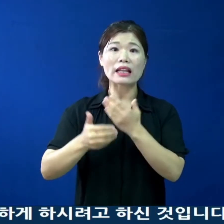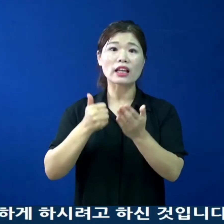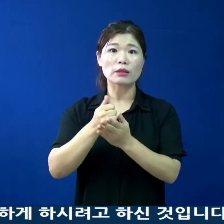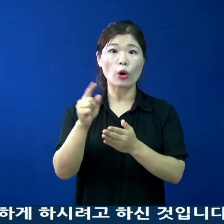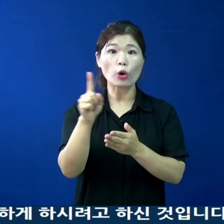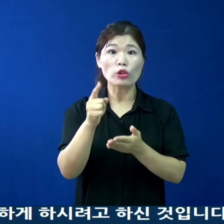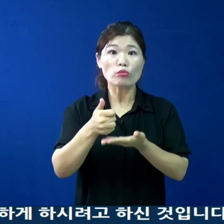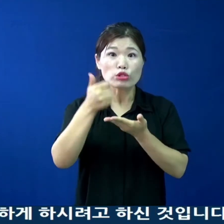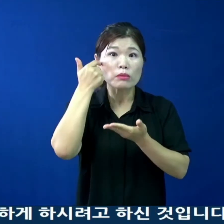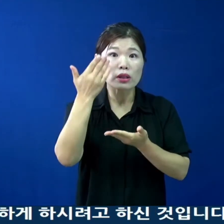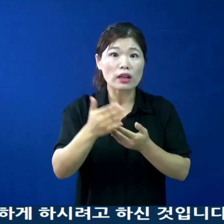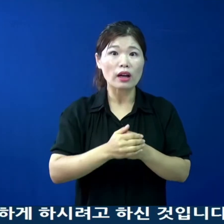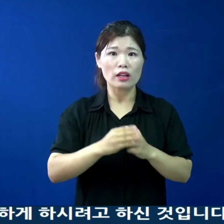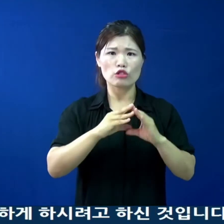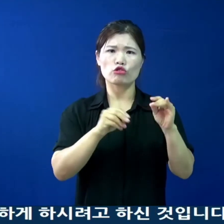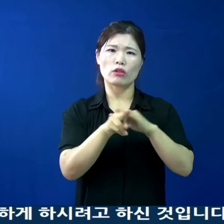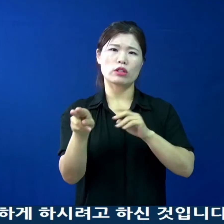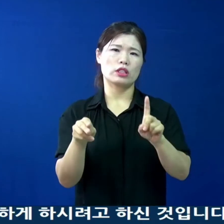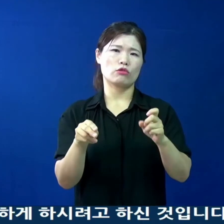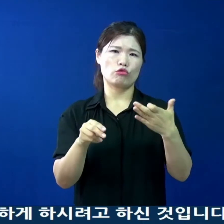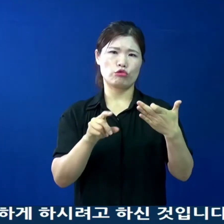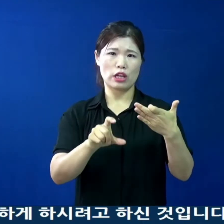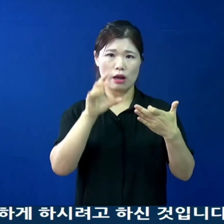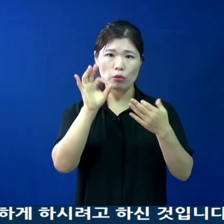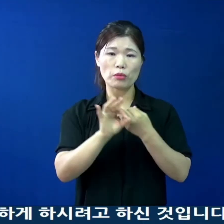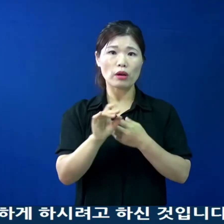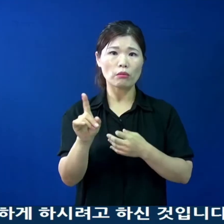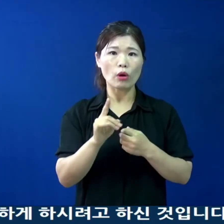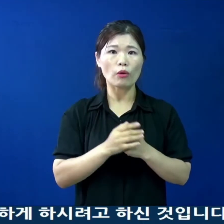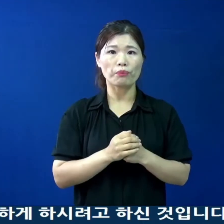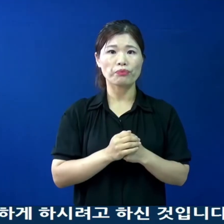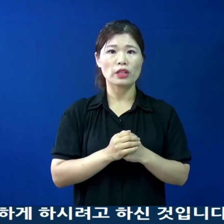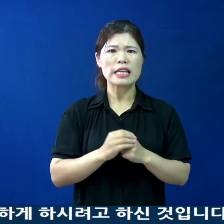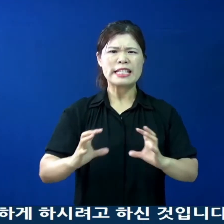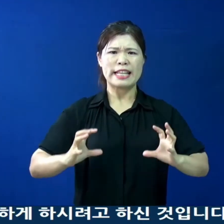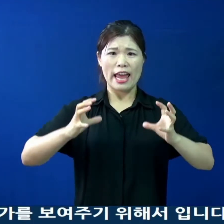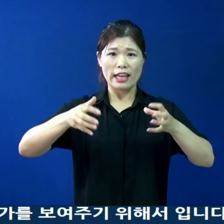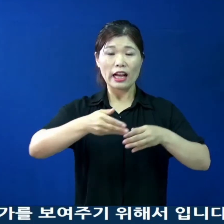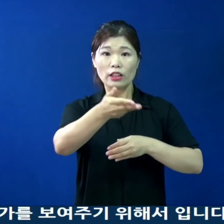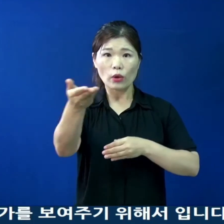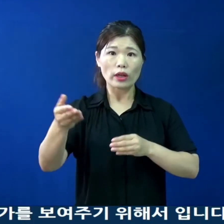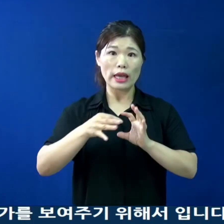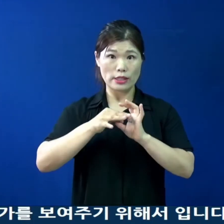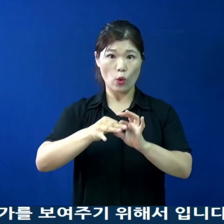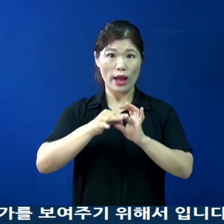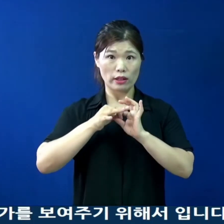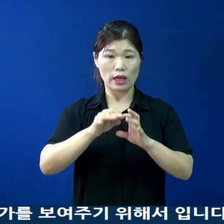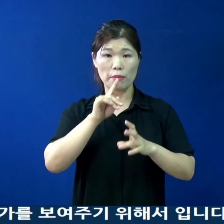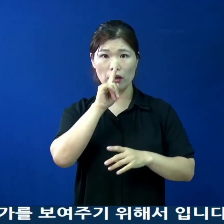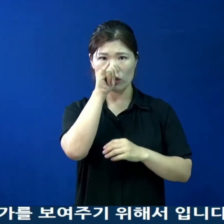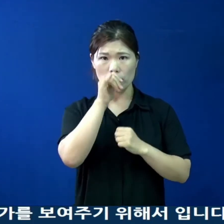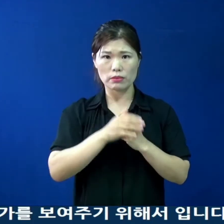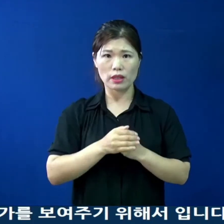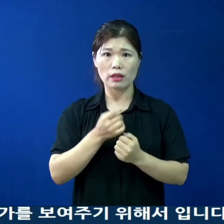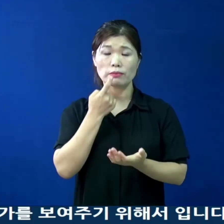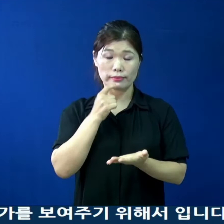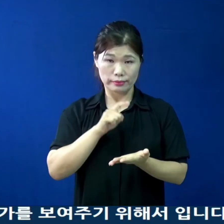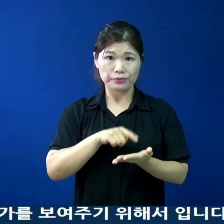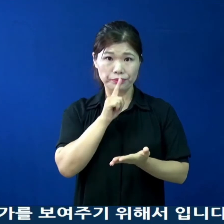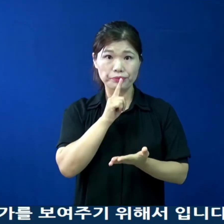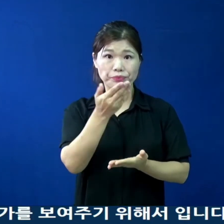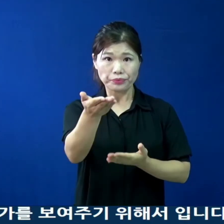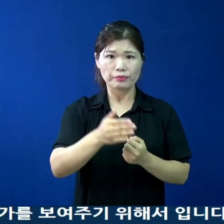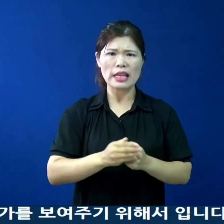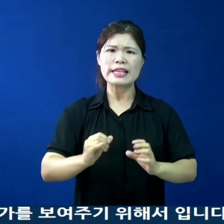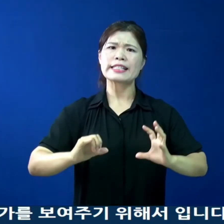분이십니까? 출애굽기 19장에는 세계가 다 내게 속하였다고 하나님이 말씀합니다. 쉽게 말해서 세상은